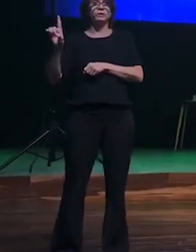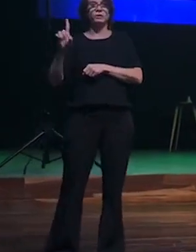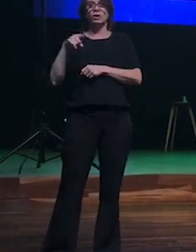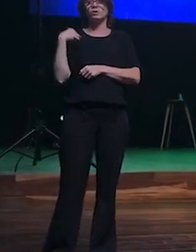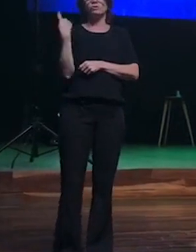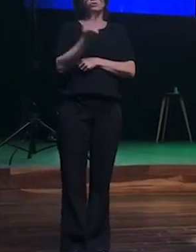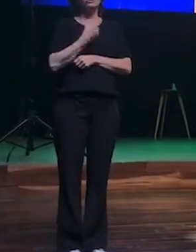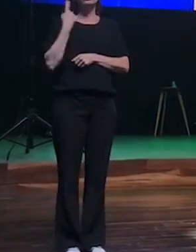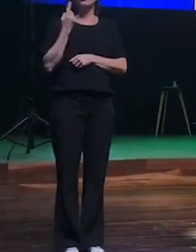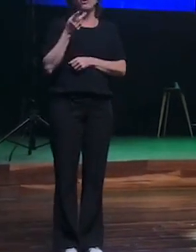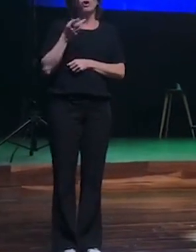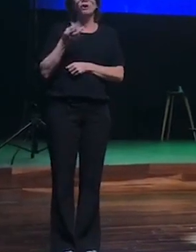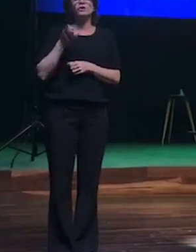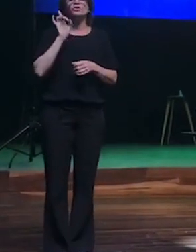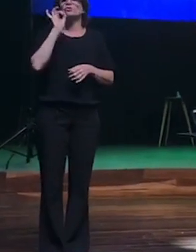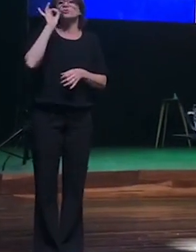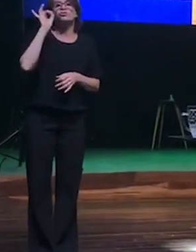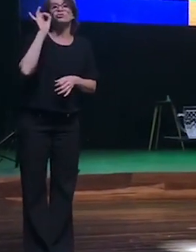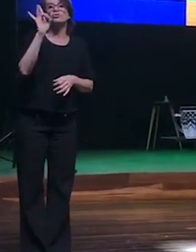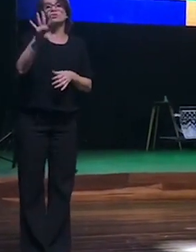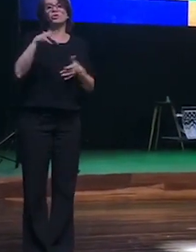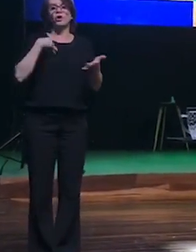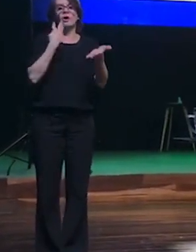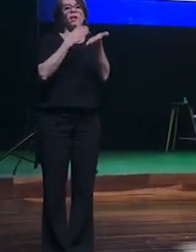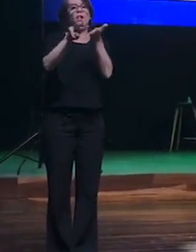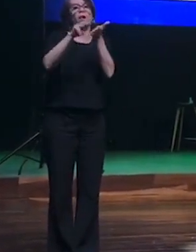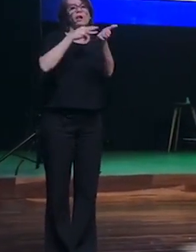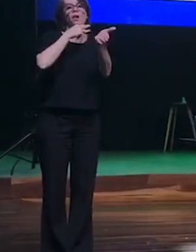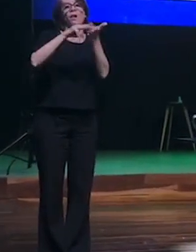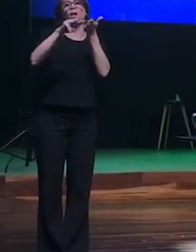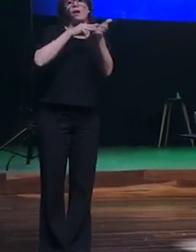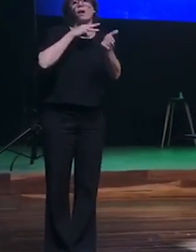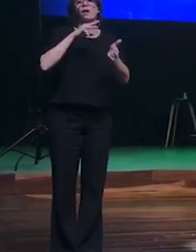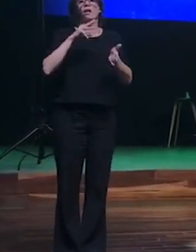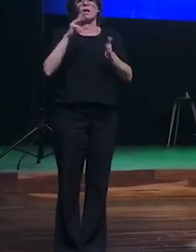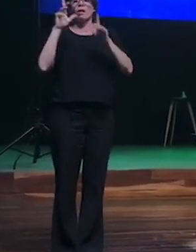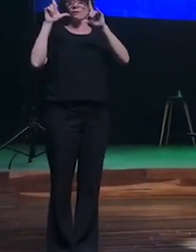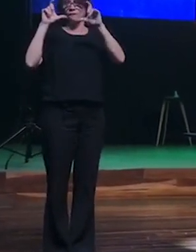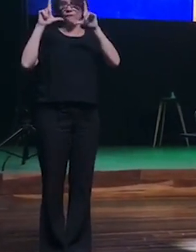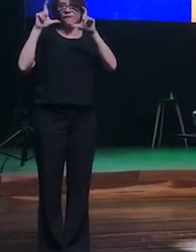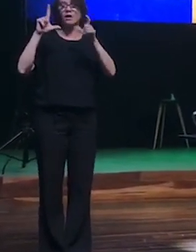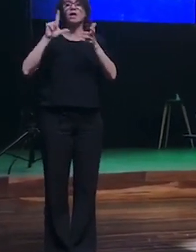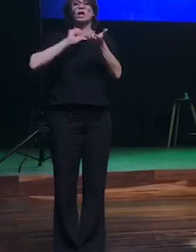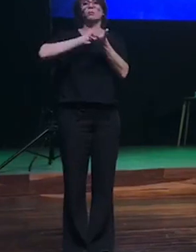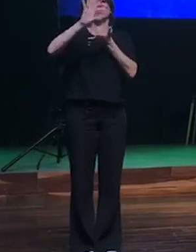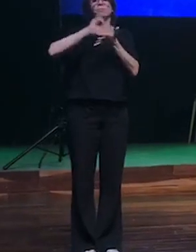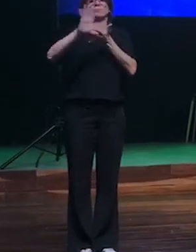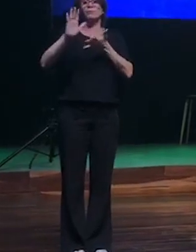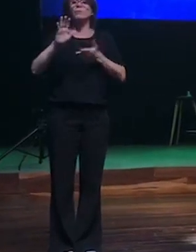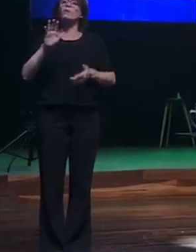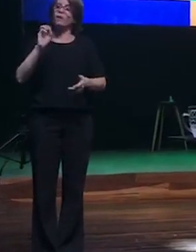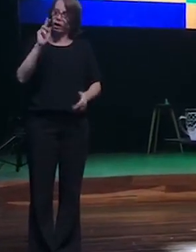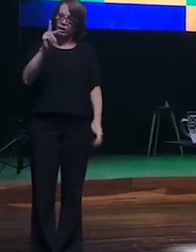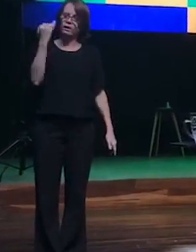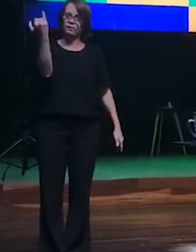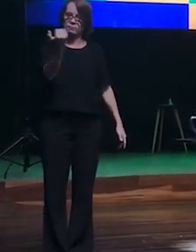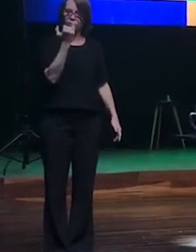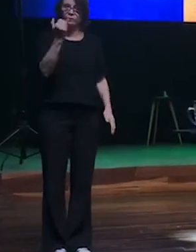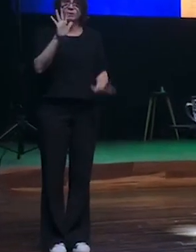no WhatsApp, nas redes sociais, só compartilhando o vídeo. Pode fazer isso é importante. Vai ler.